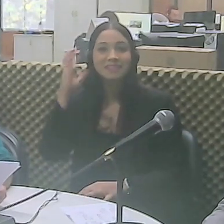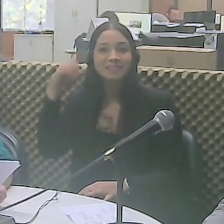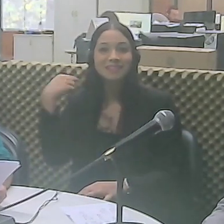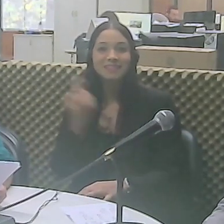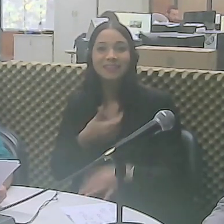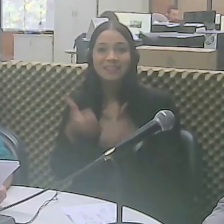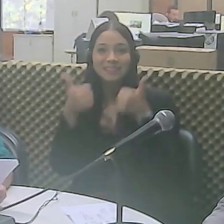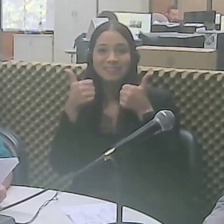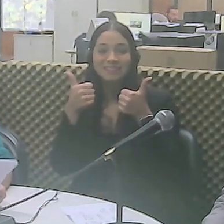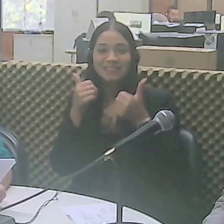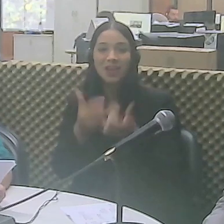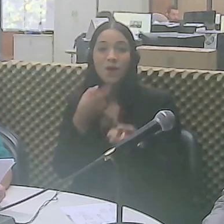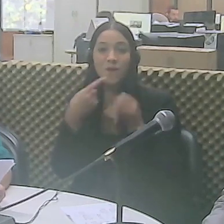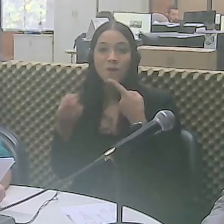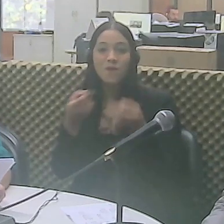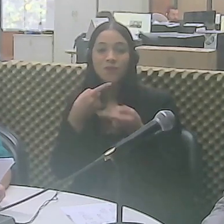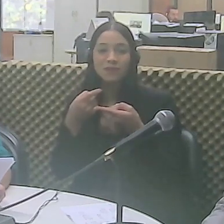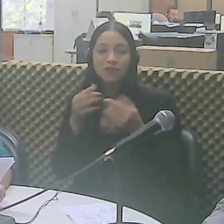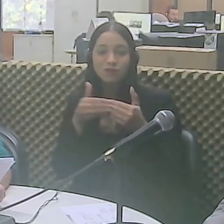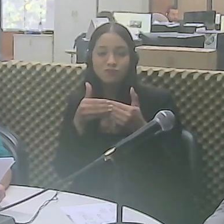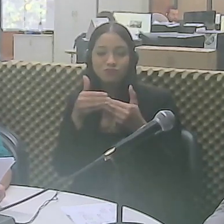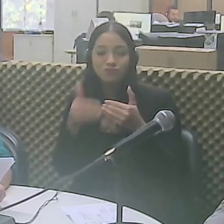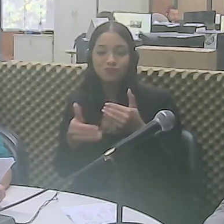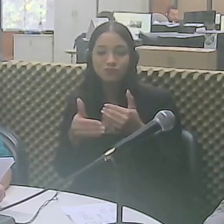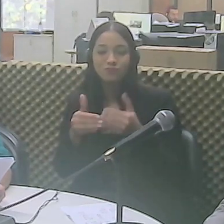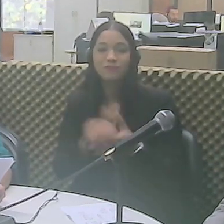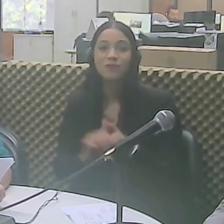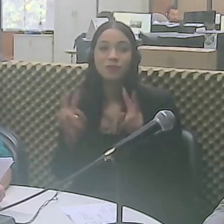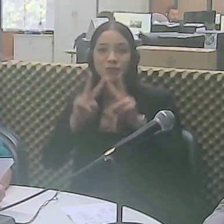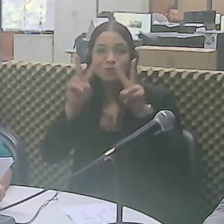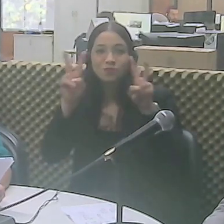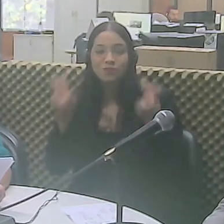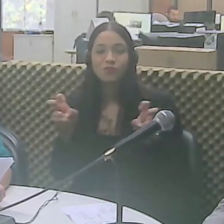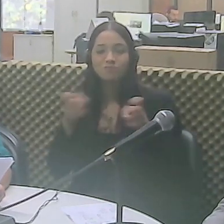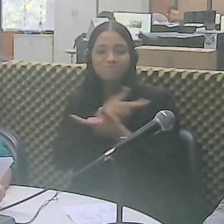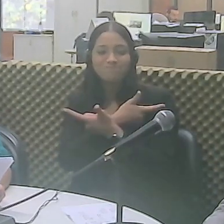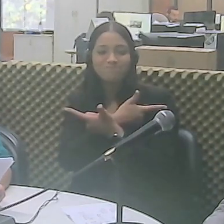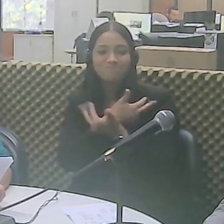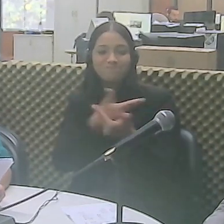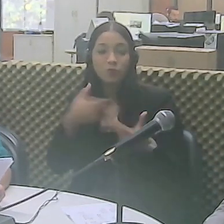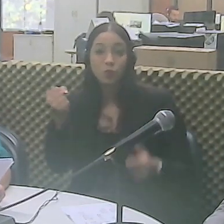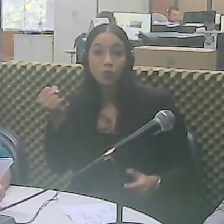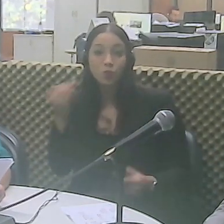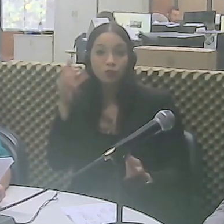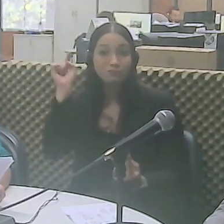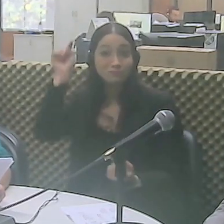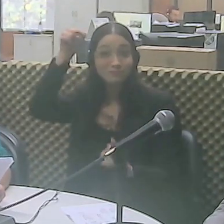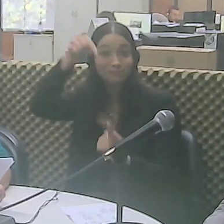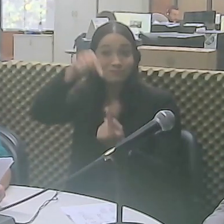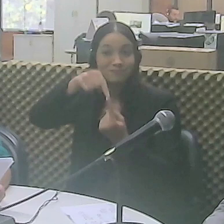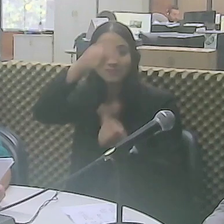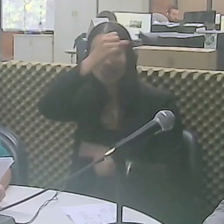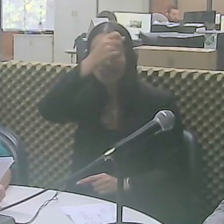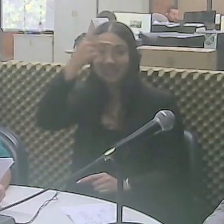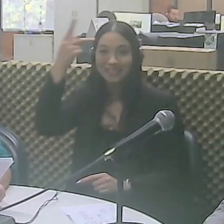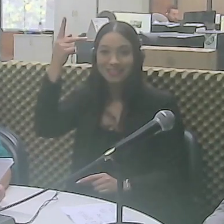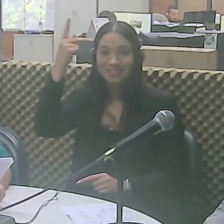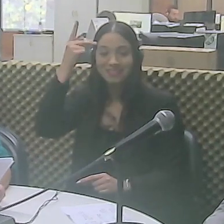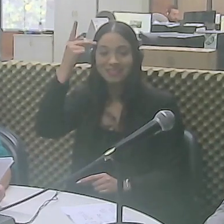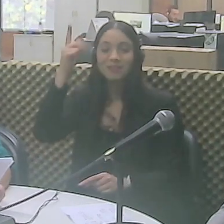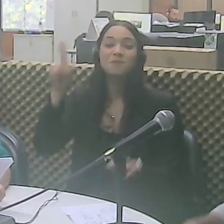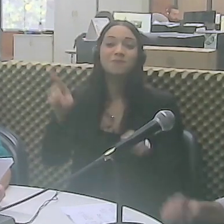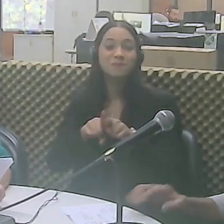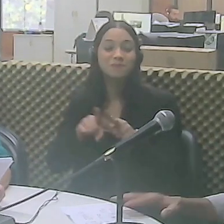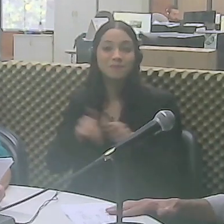É isso aí, a gente vai conversar com ele daqui a pouquinho sobre muitos assuntos, sobre a sua nova missão na prefeitura, com destaque